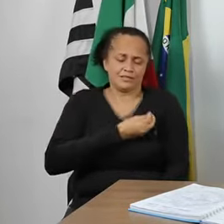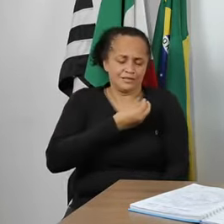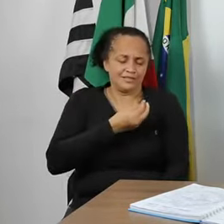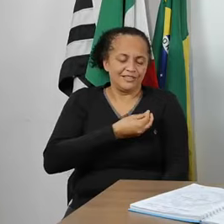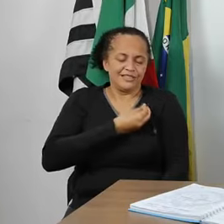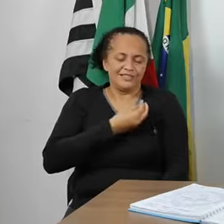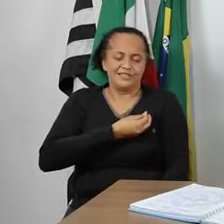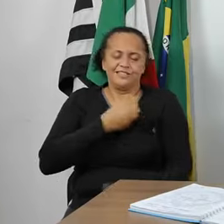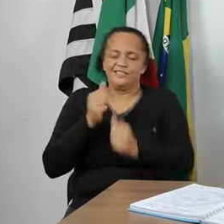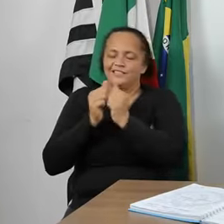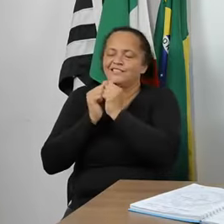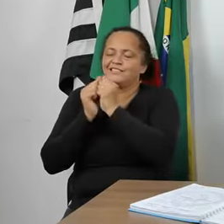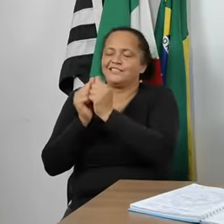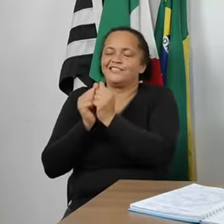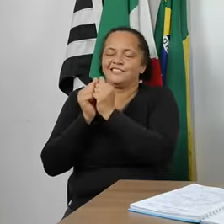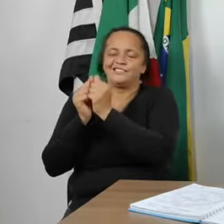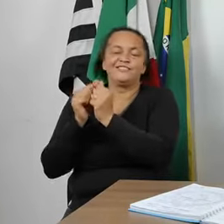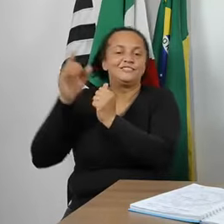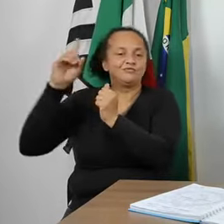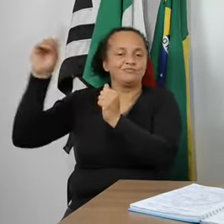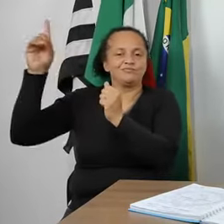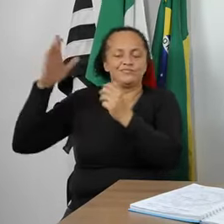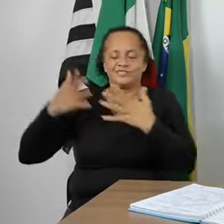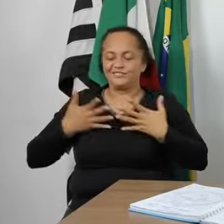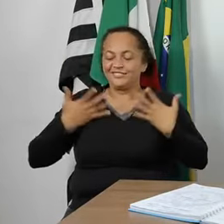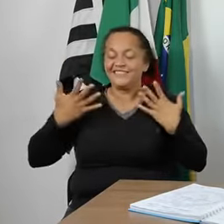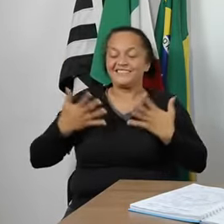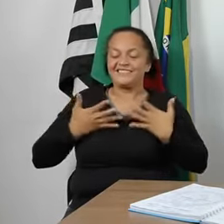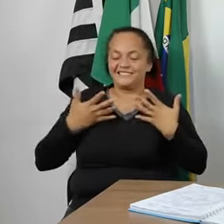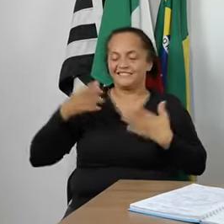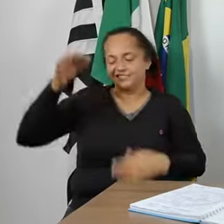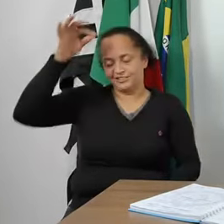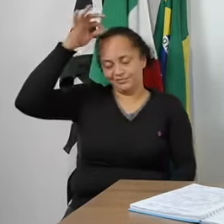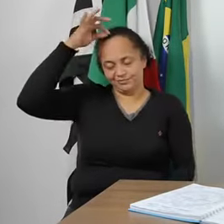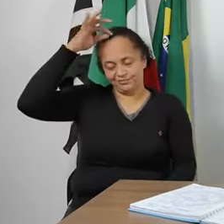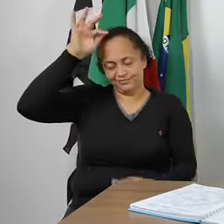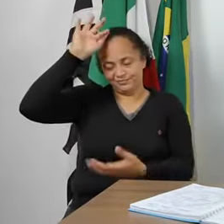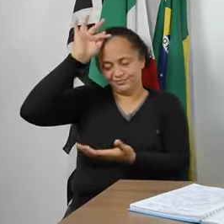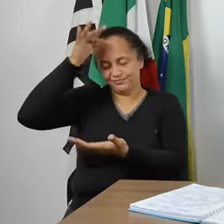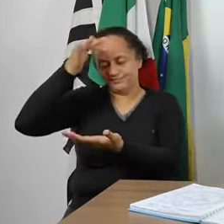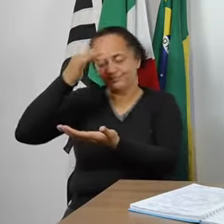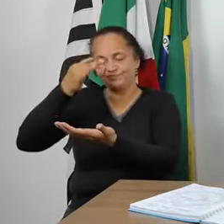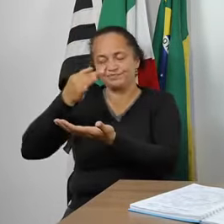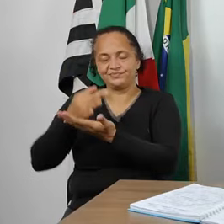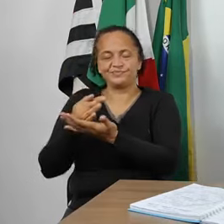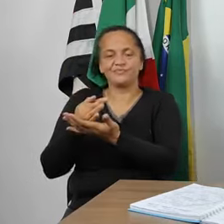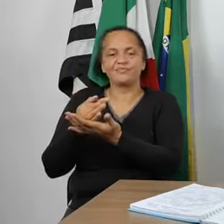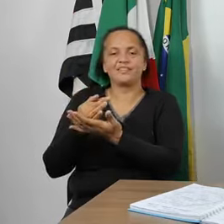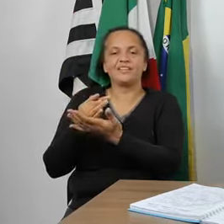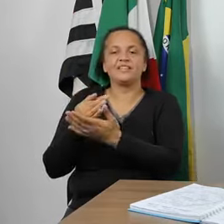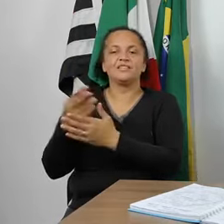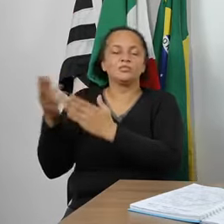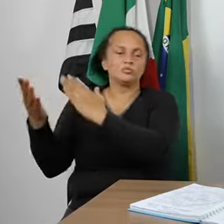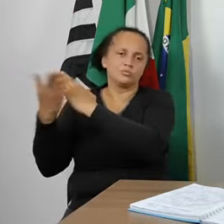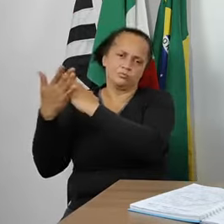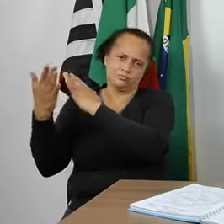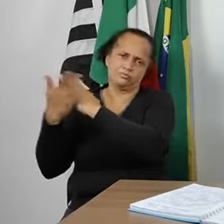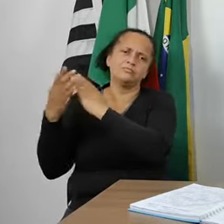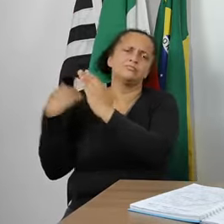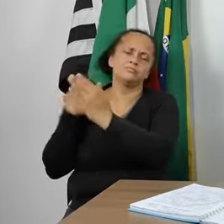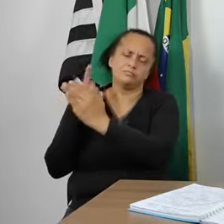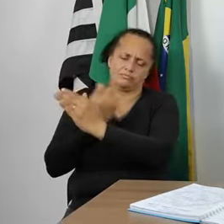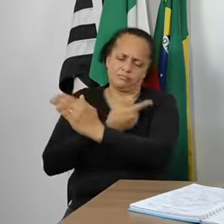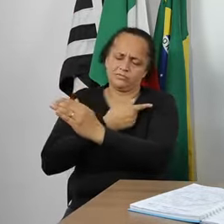espiritual. Que o espírito de fé, e de oração nos tome nesses dias. Que sejamos preparados